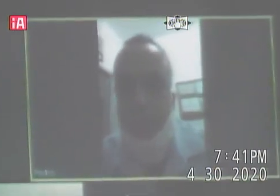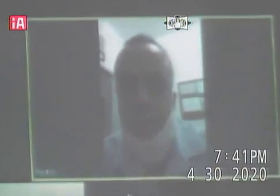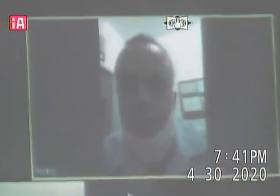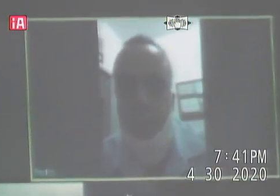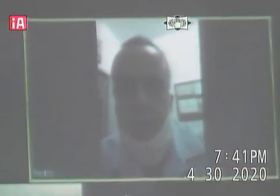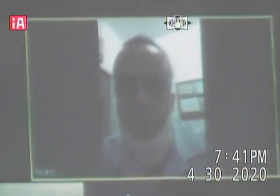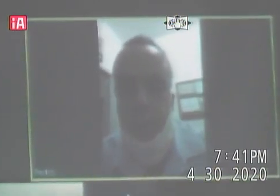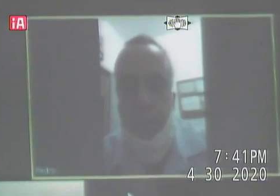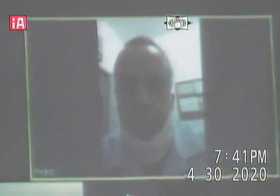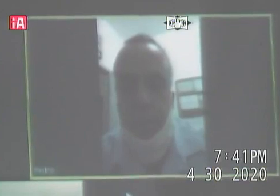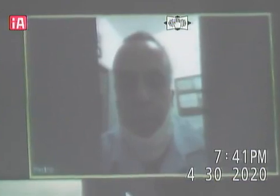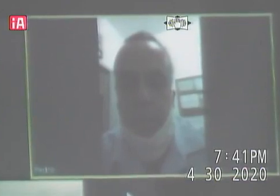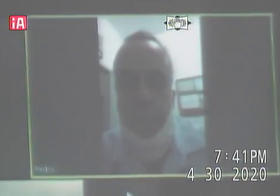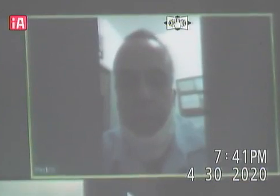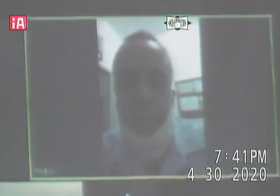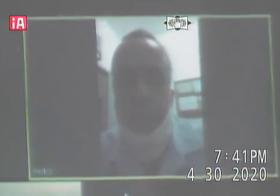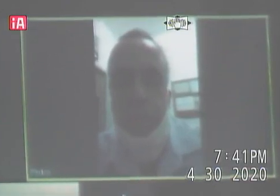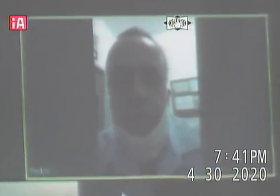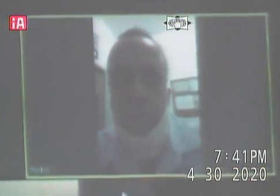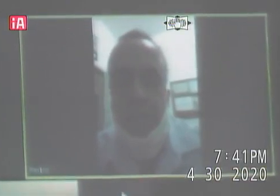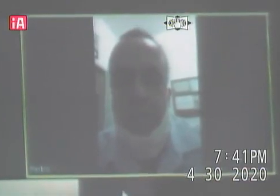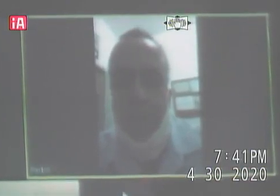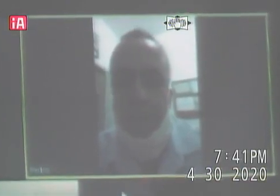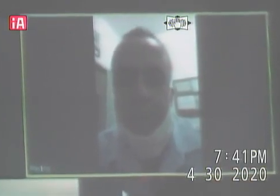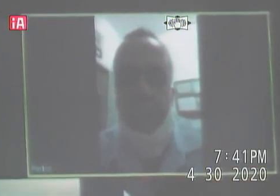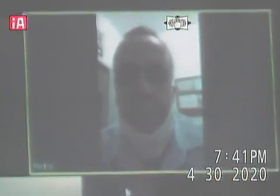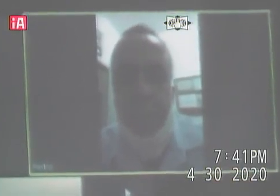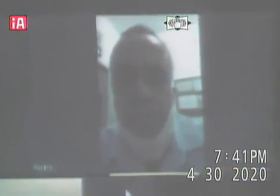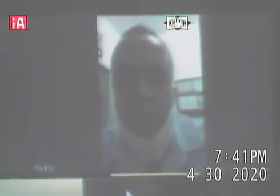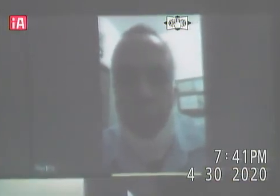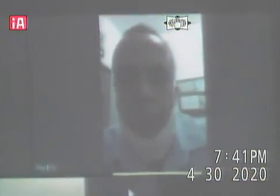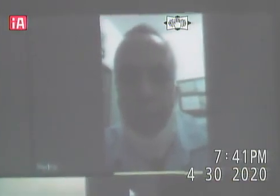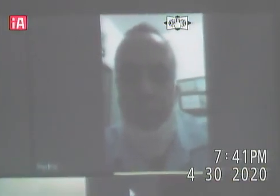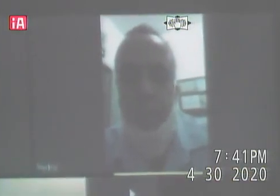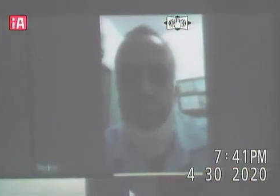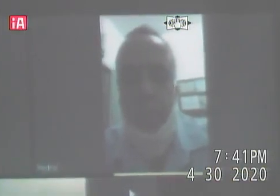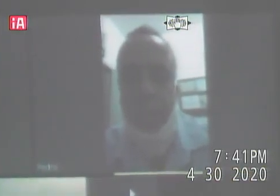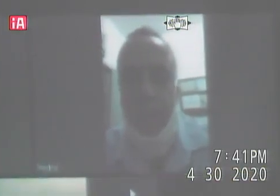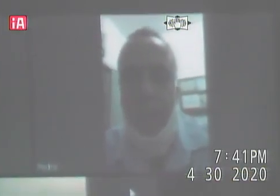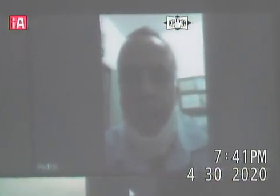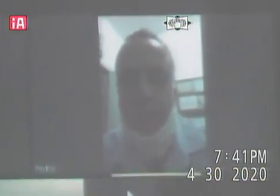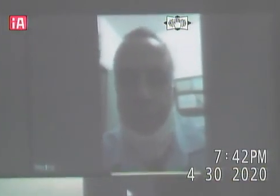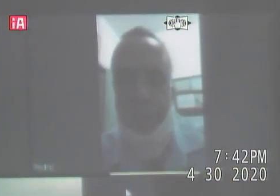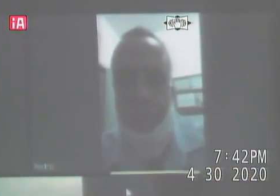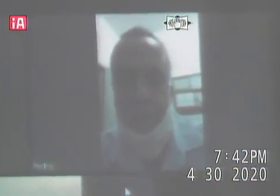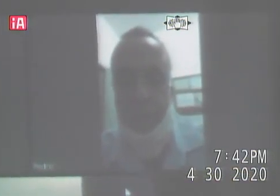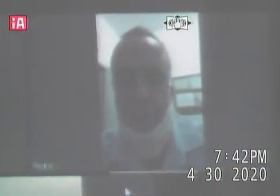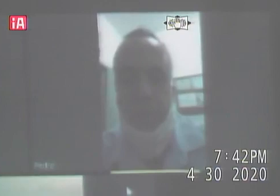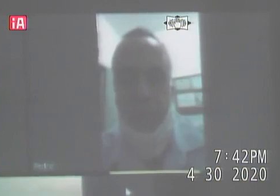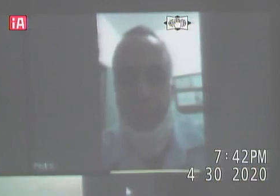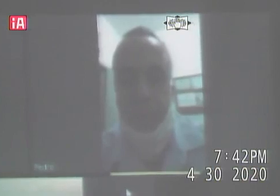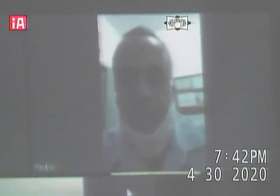meu pensamento. É um pensamento de solidariedade. Não podemos negar.